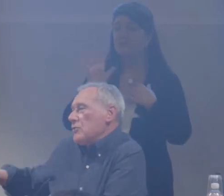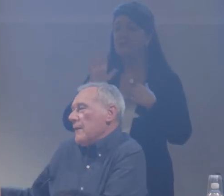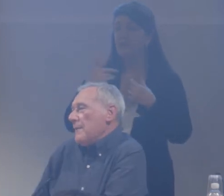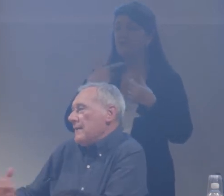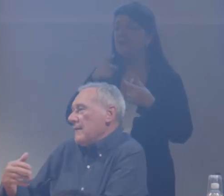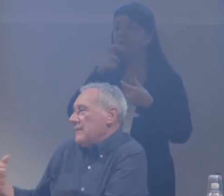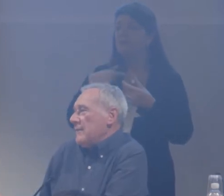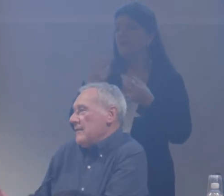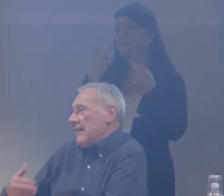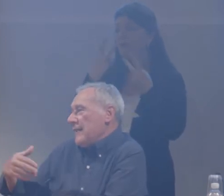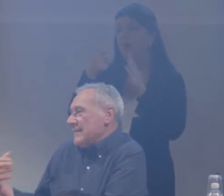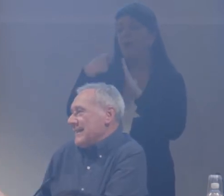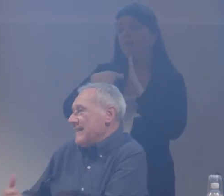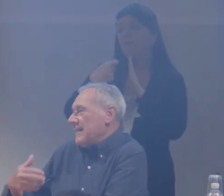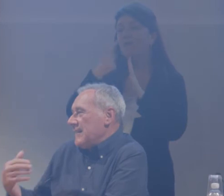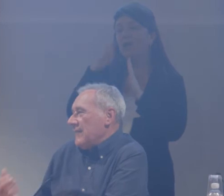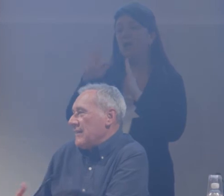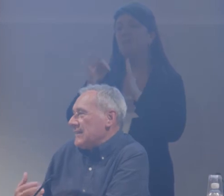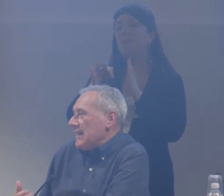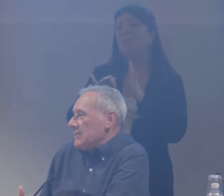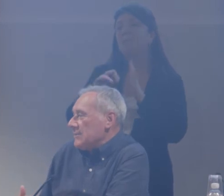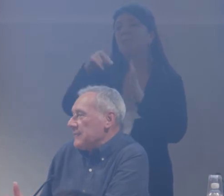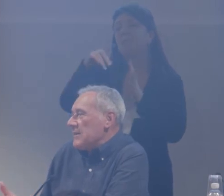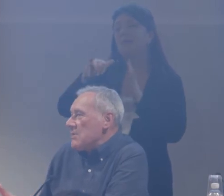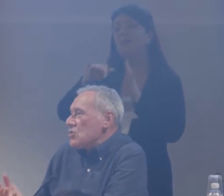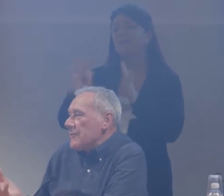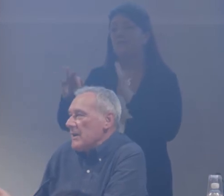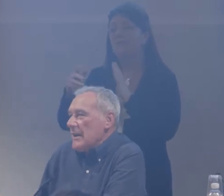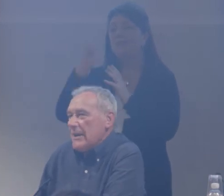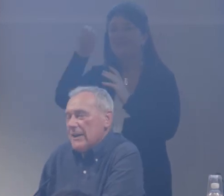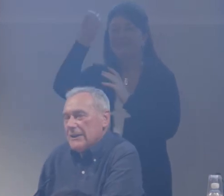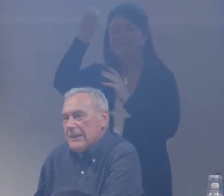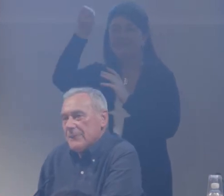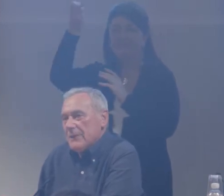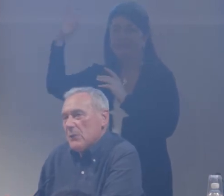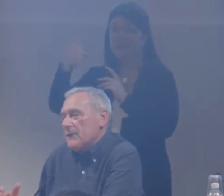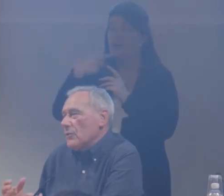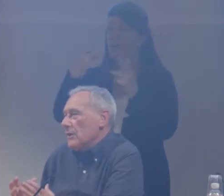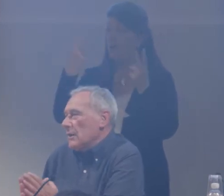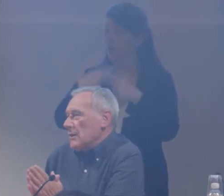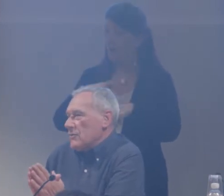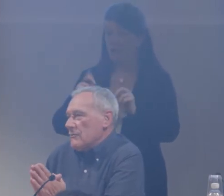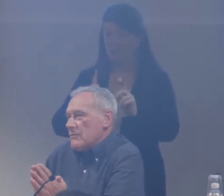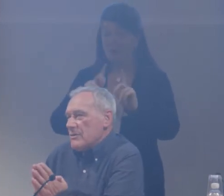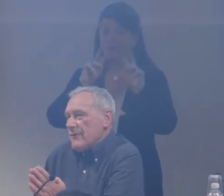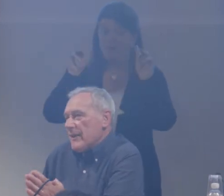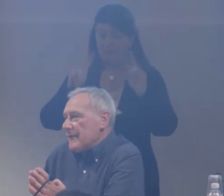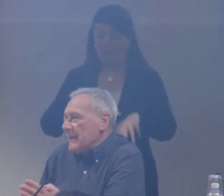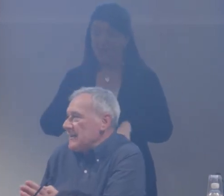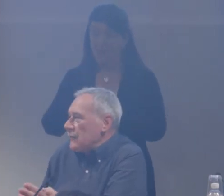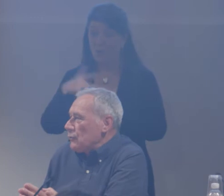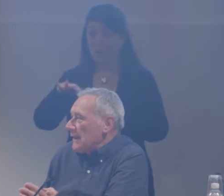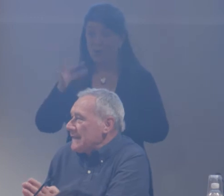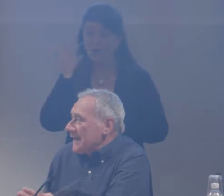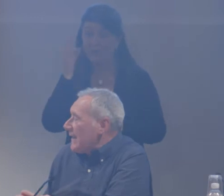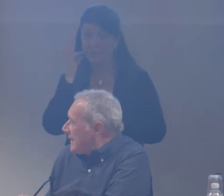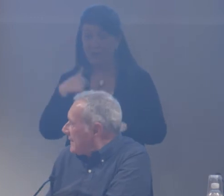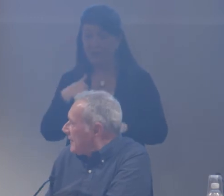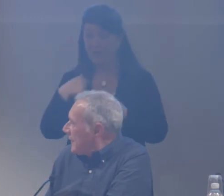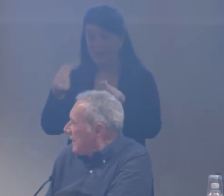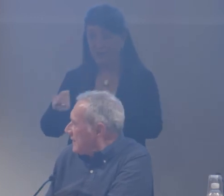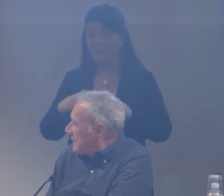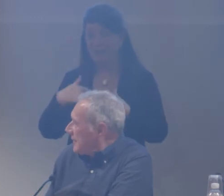Piff, cioè vabbè, se è una fantasia, se l'ha inventata, invece è la realtà. Questo ci fa riflettere sulla